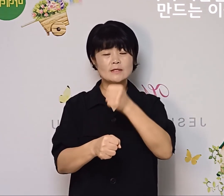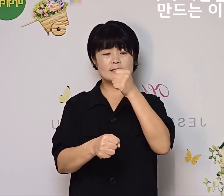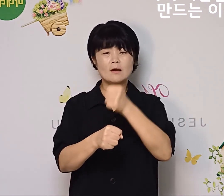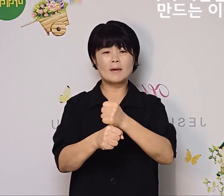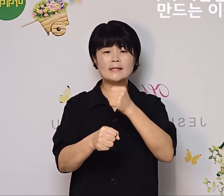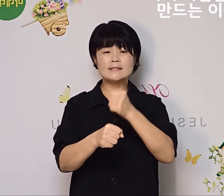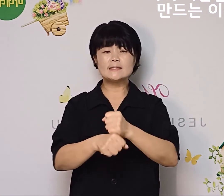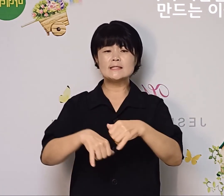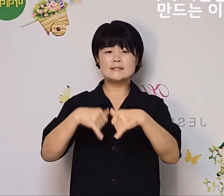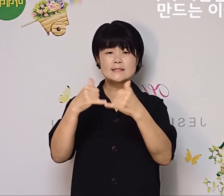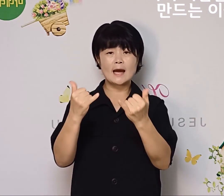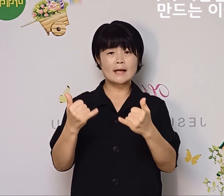써놨어요. 만드는